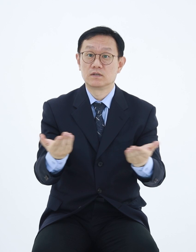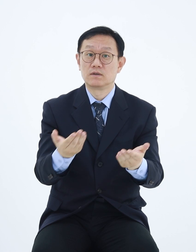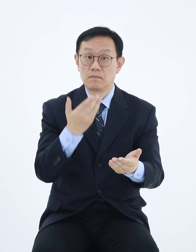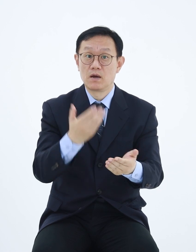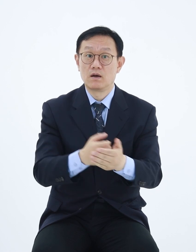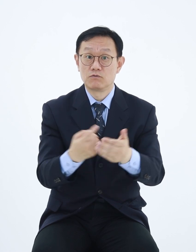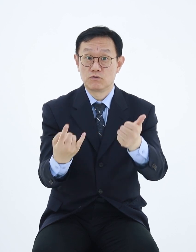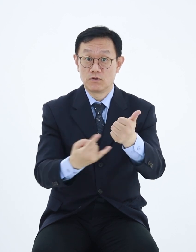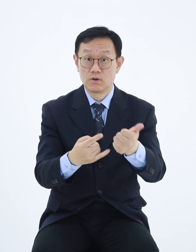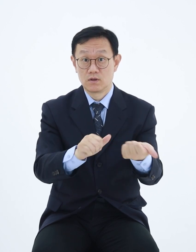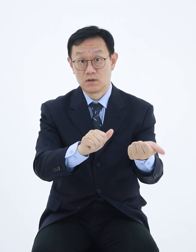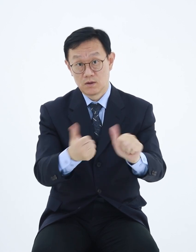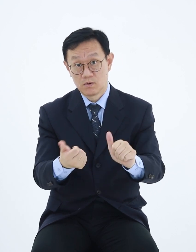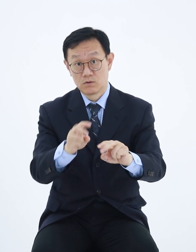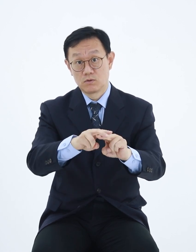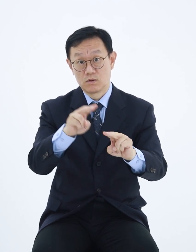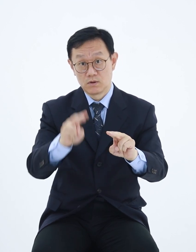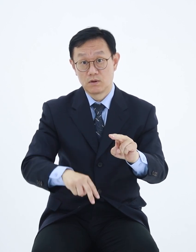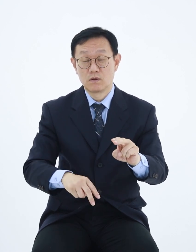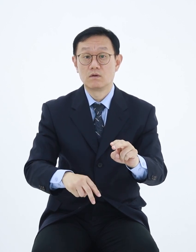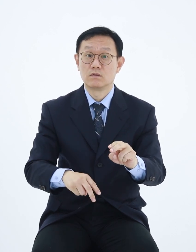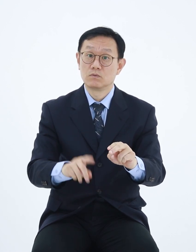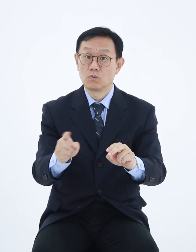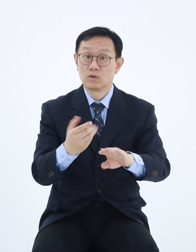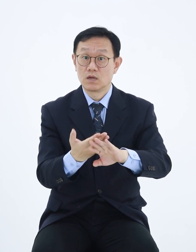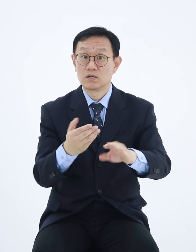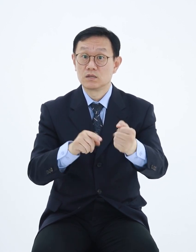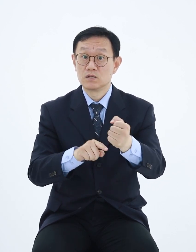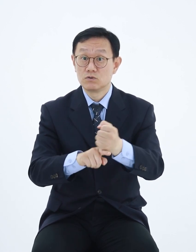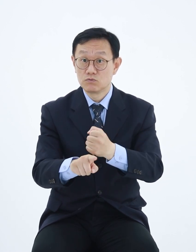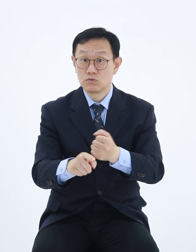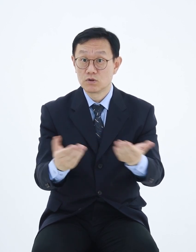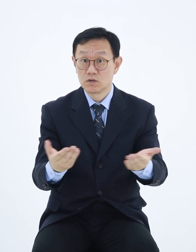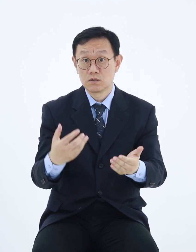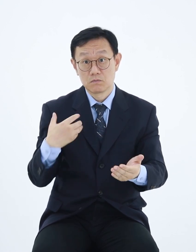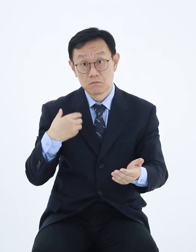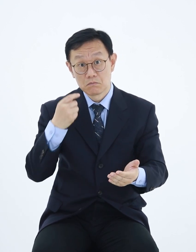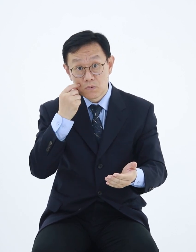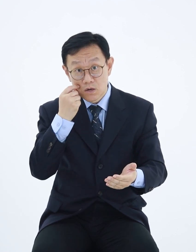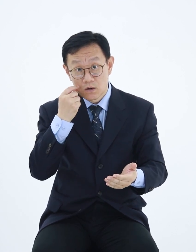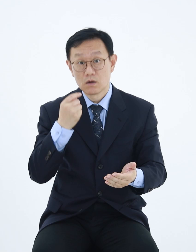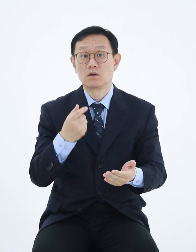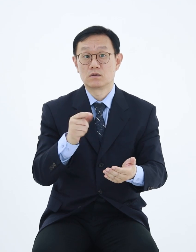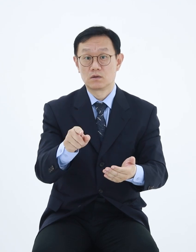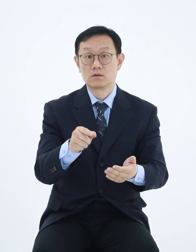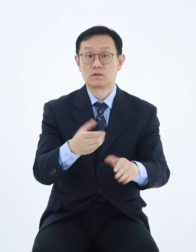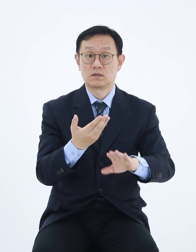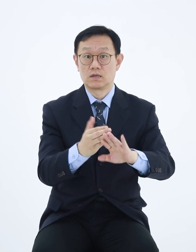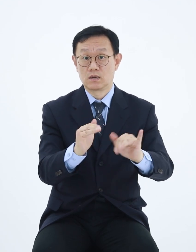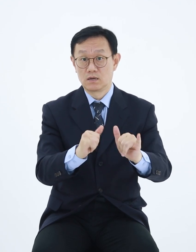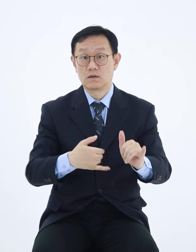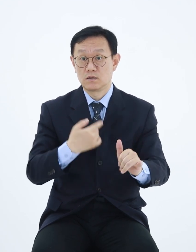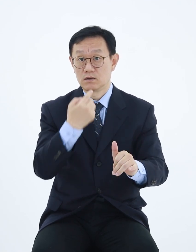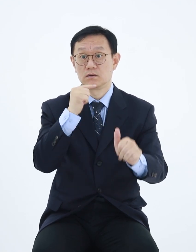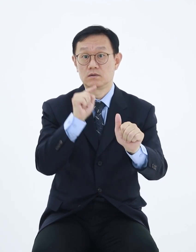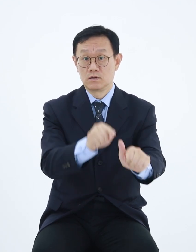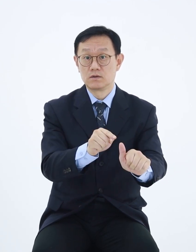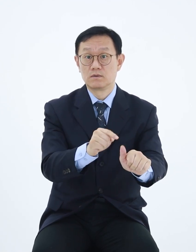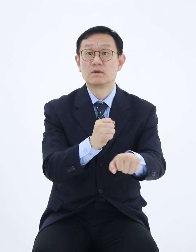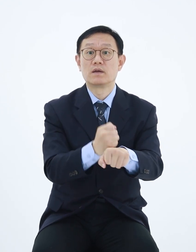또는 사임 또는 기타 이유로 그 임무를 수행할 수 없으면 해당 위원을 지명한 당사국은 다른 전문가를 지명해야